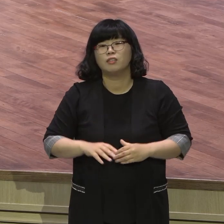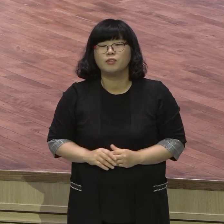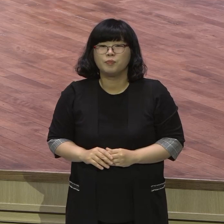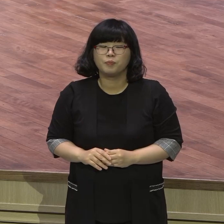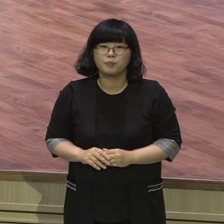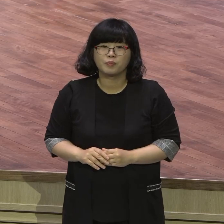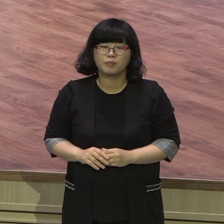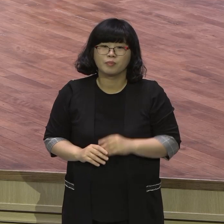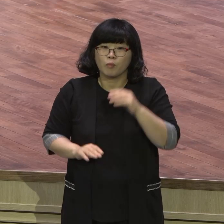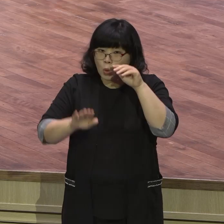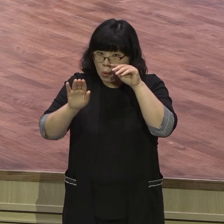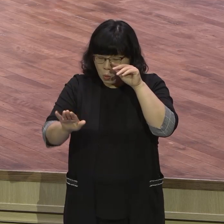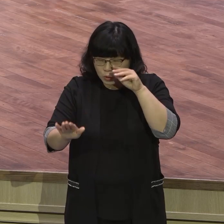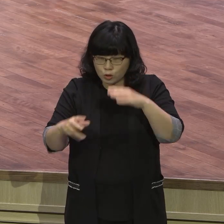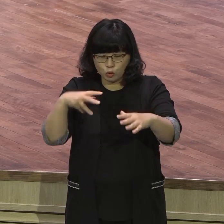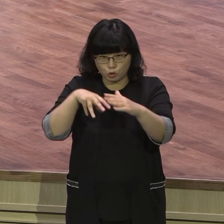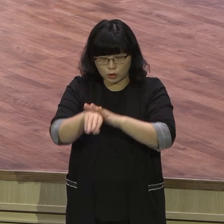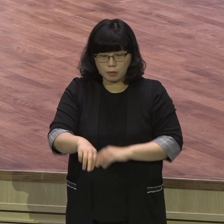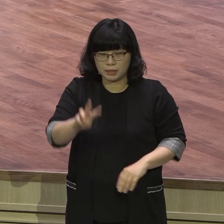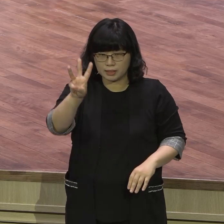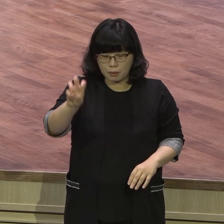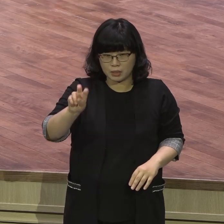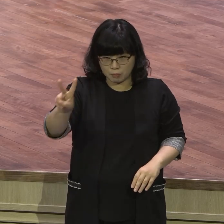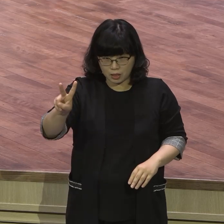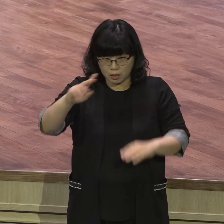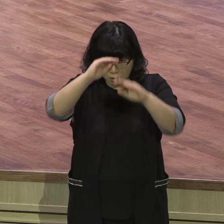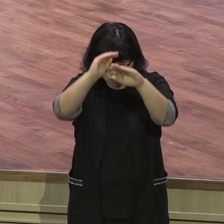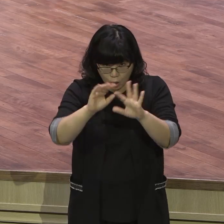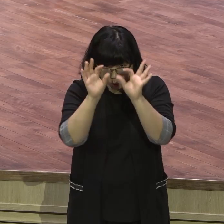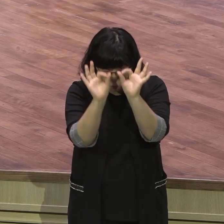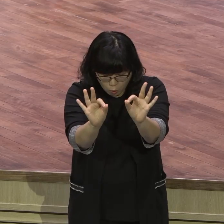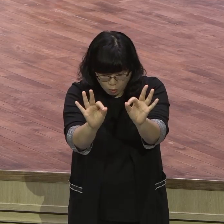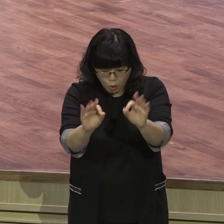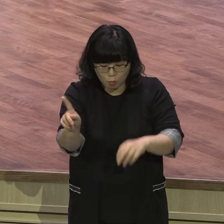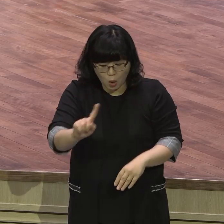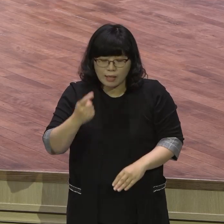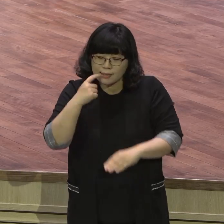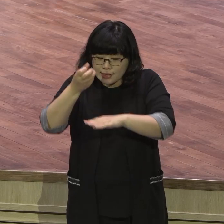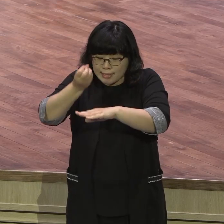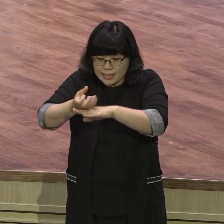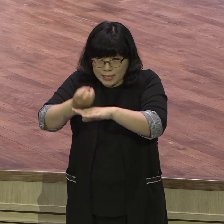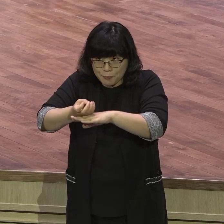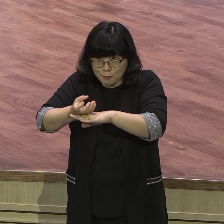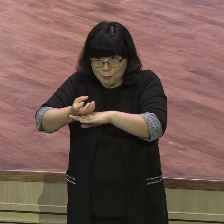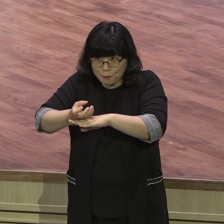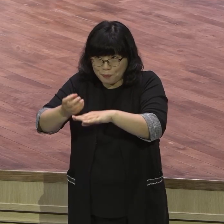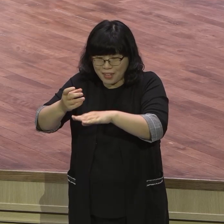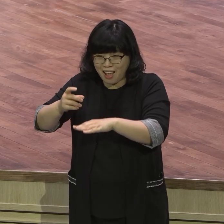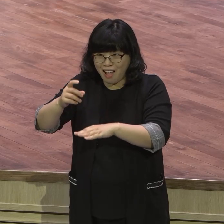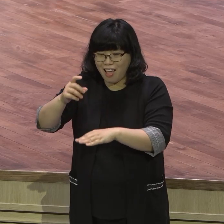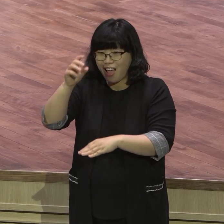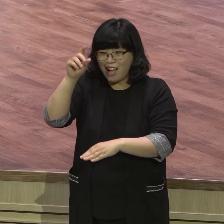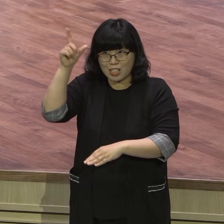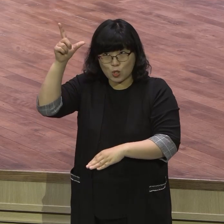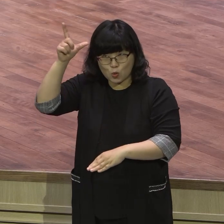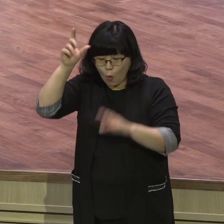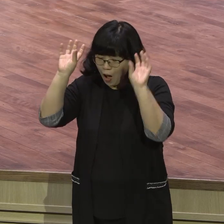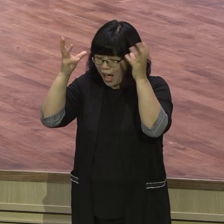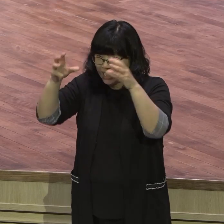본문에 오면 이스라엘 백성들은 자신이 만든 금송아지 신상을 앞에 두고 자신들을 애급당에서 구출한 신이라고